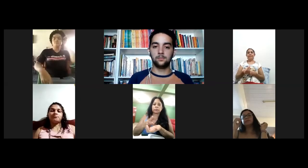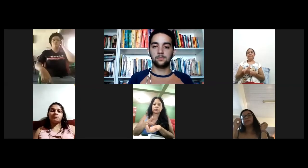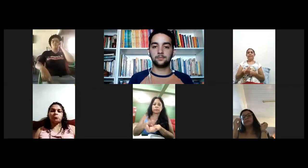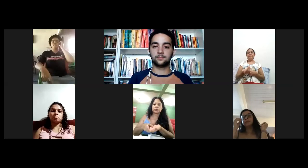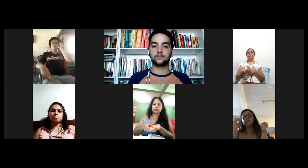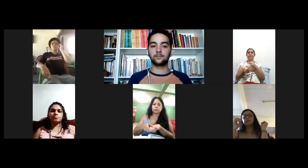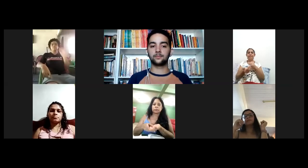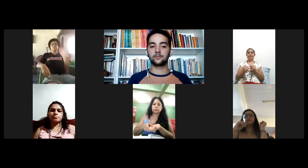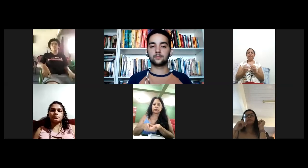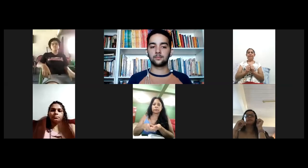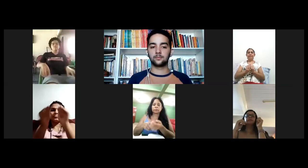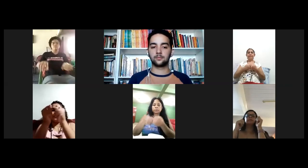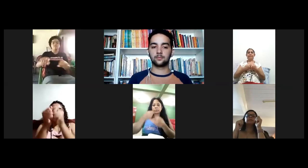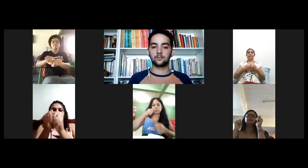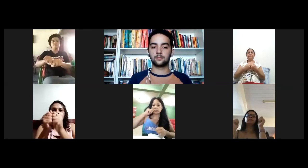pão,